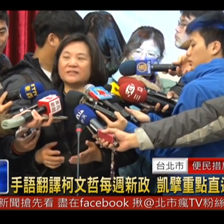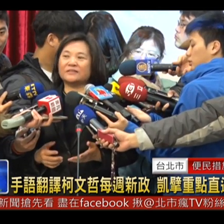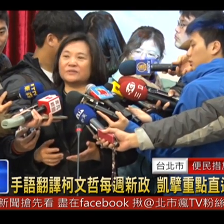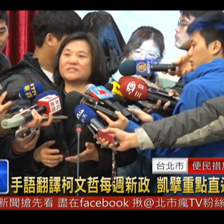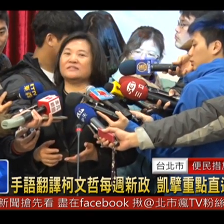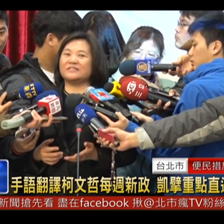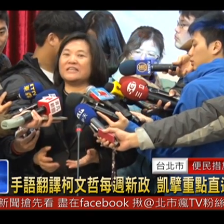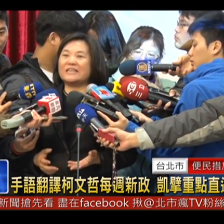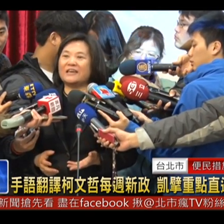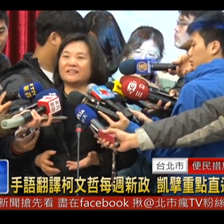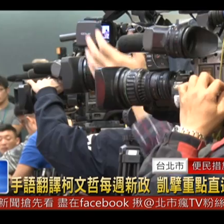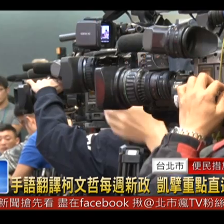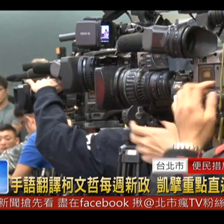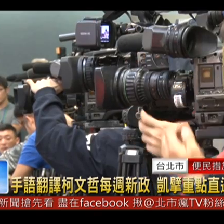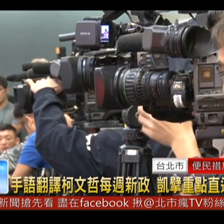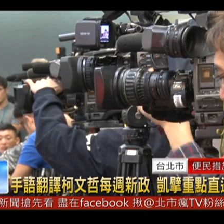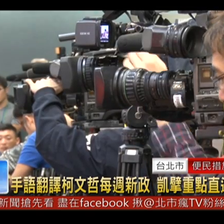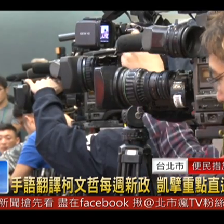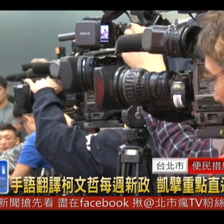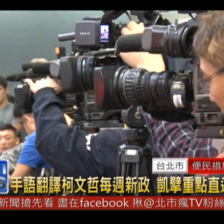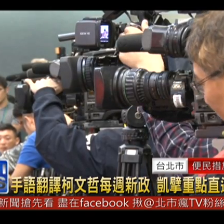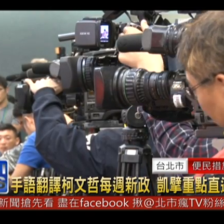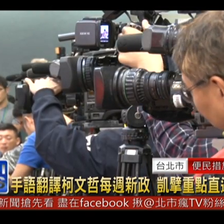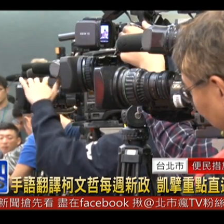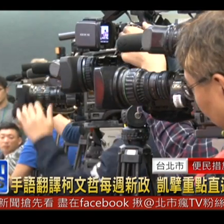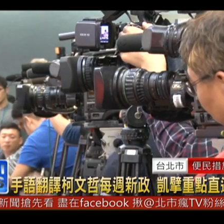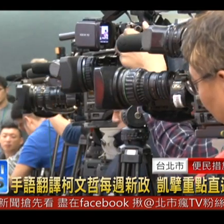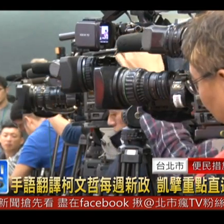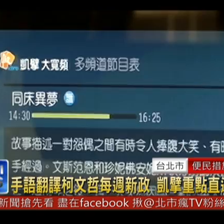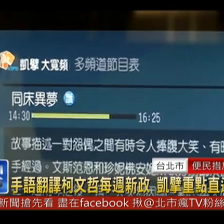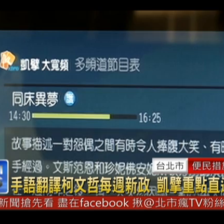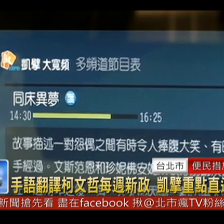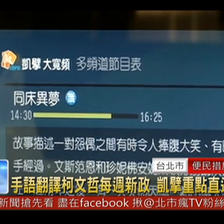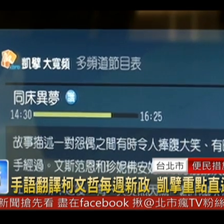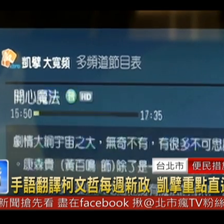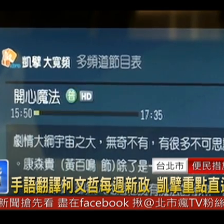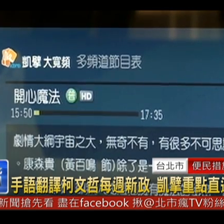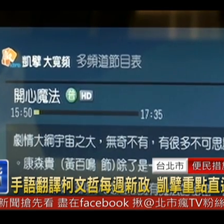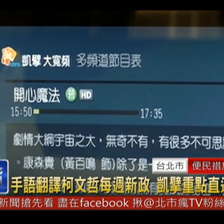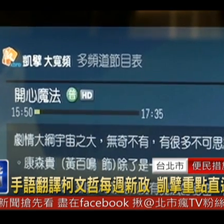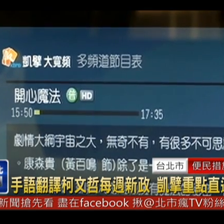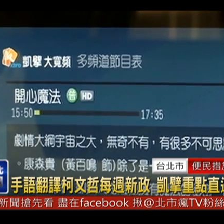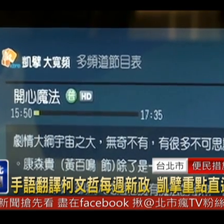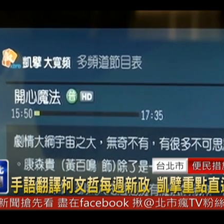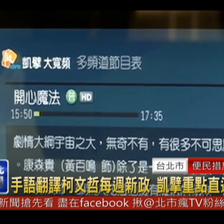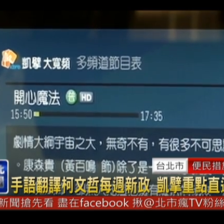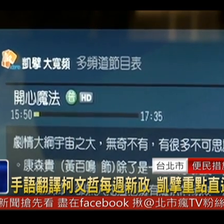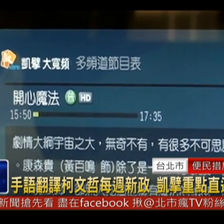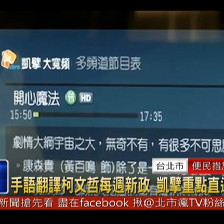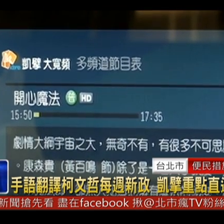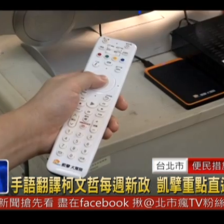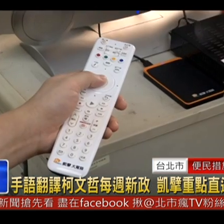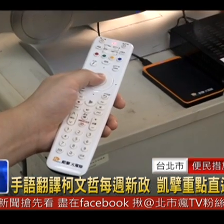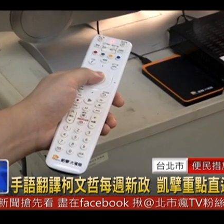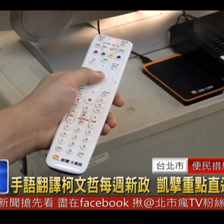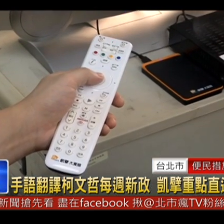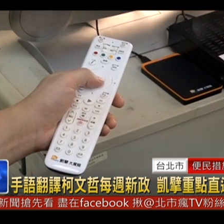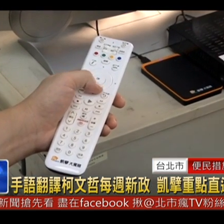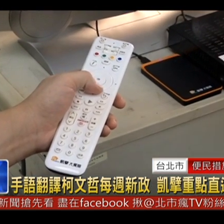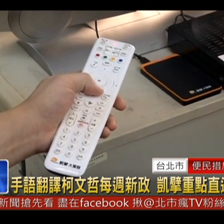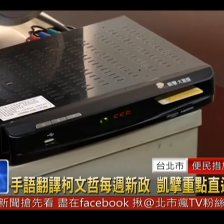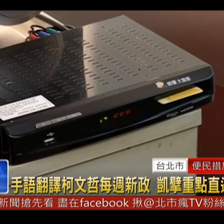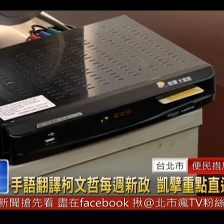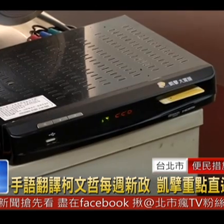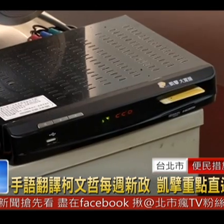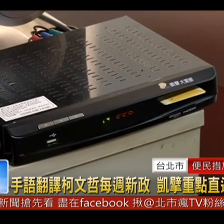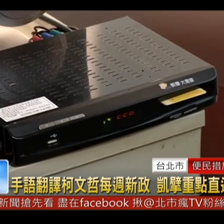全凭的都是经验。 为了服务更多的听障人士，台播大宽屏、阳明山、新台北、大安文山、金频道系